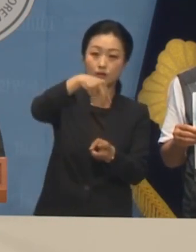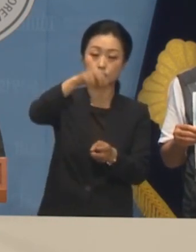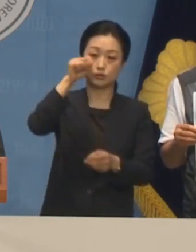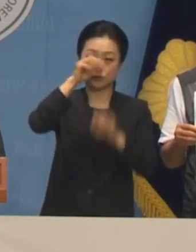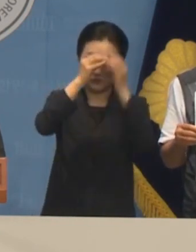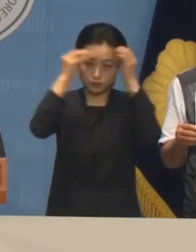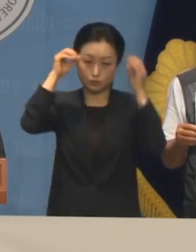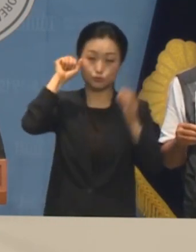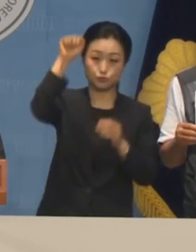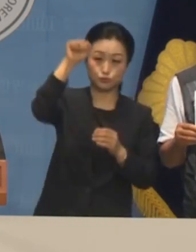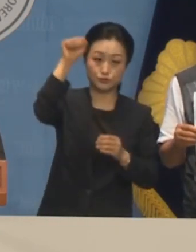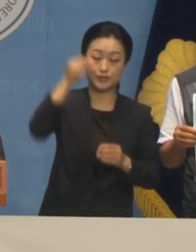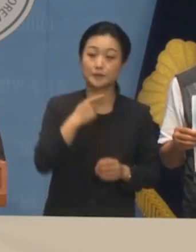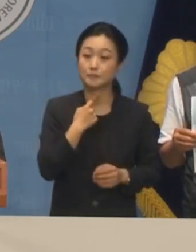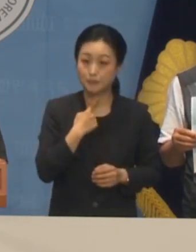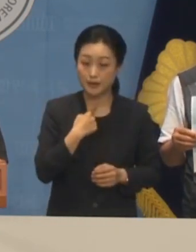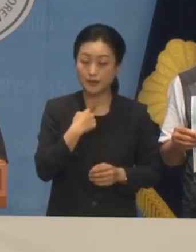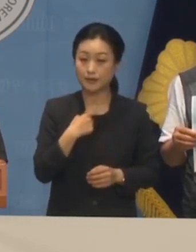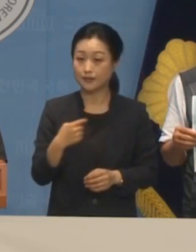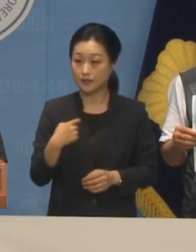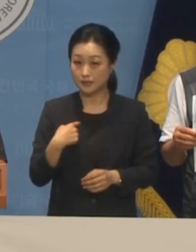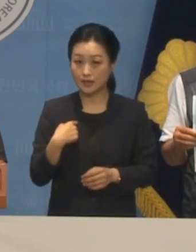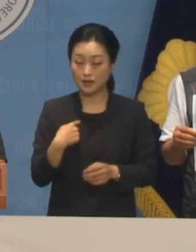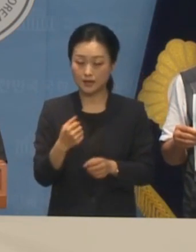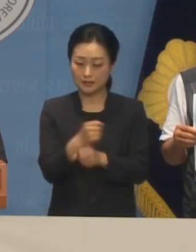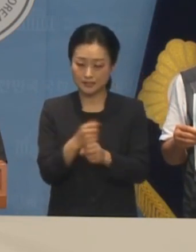하이트 줄레 제품을 운송하는